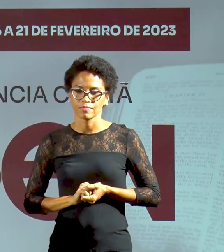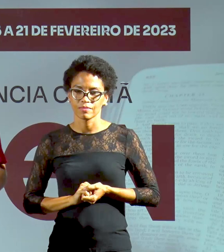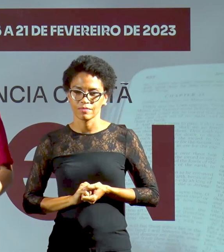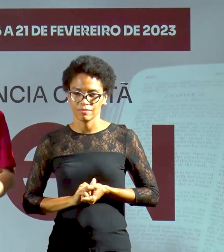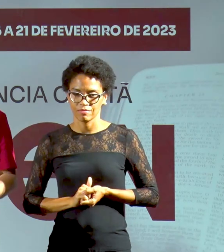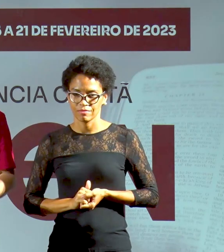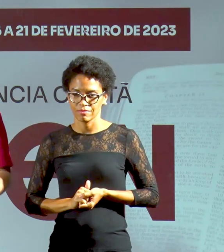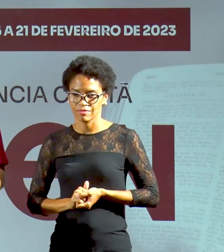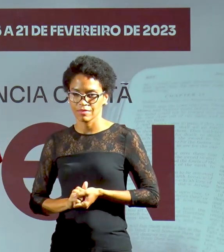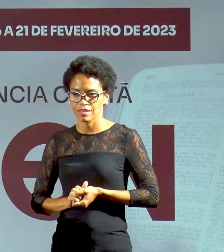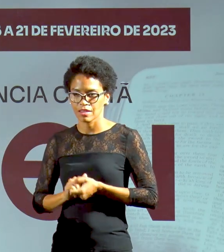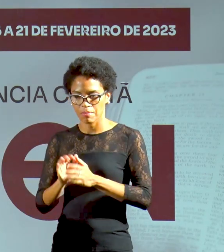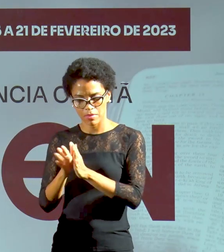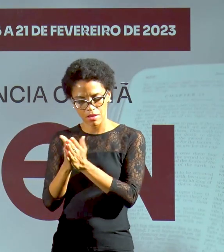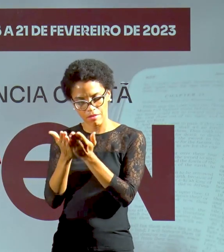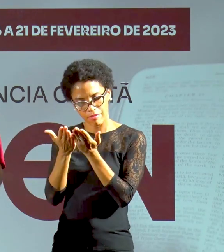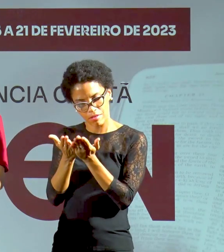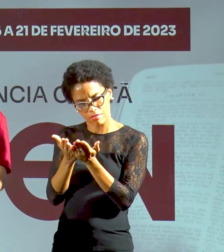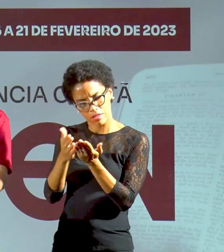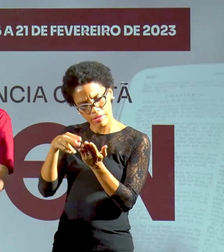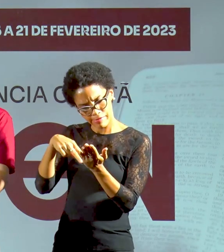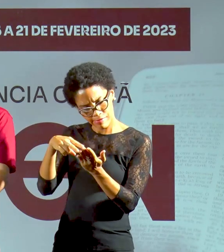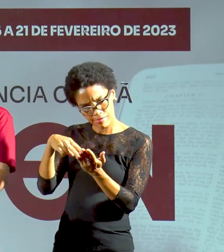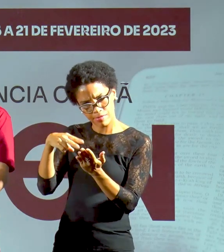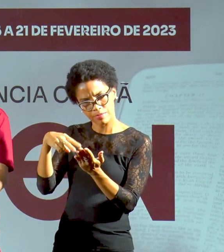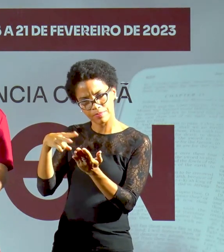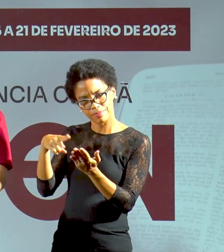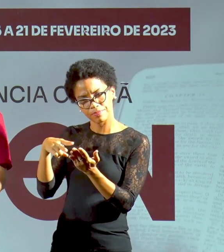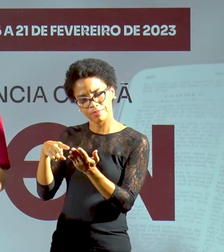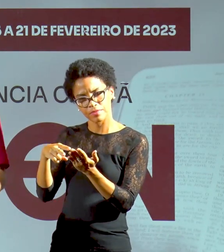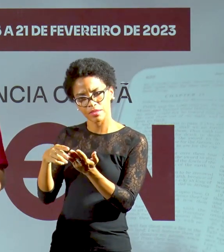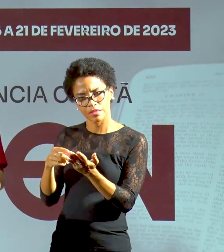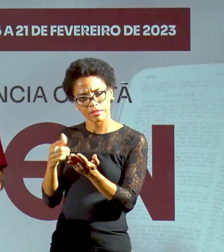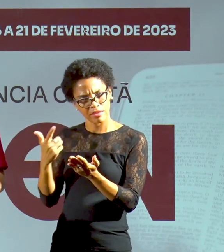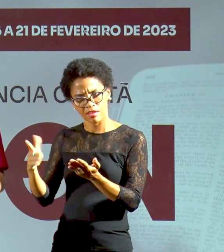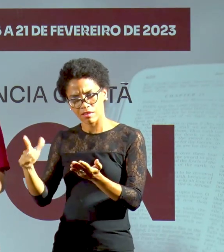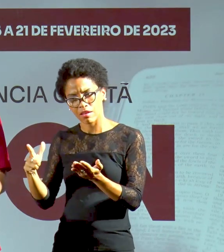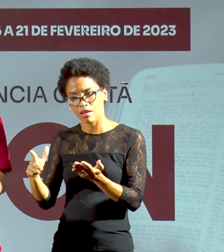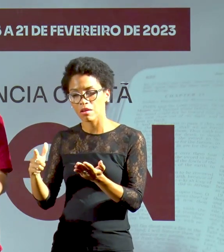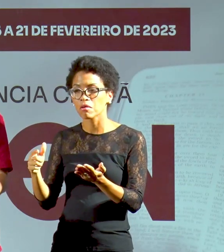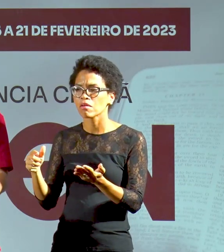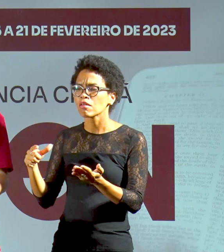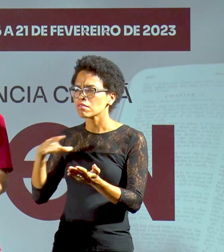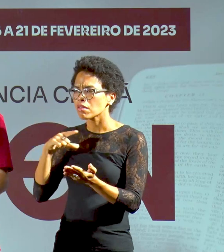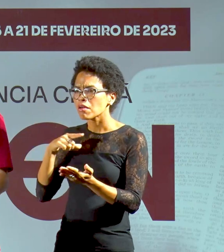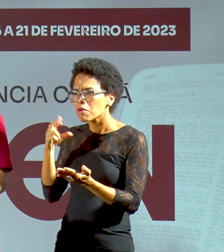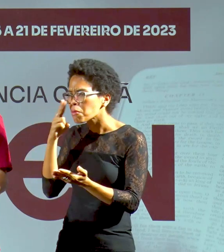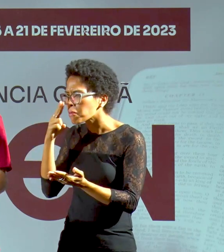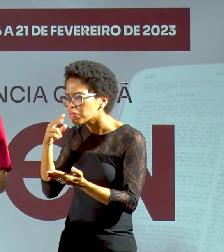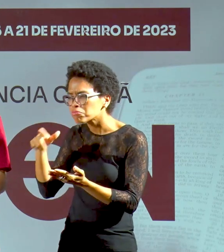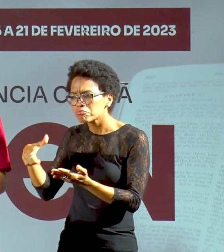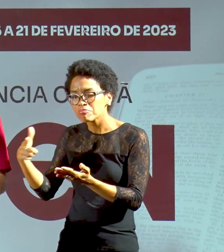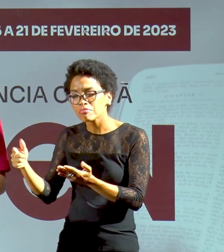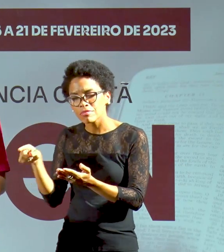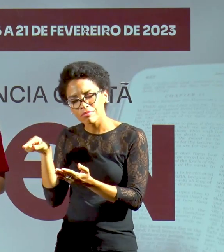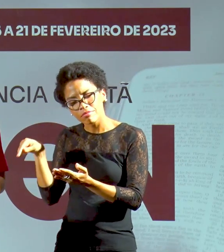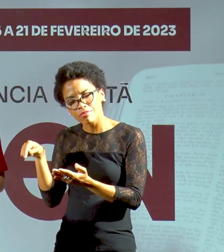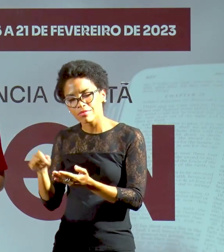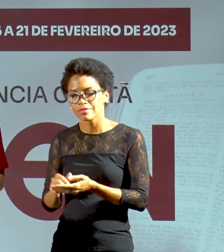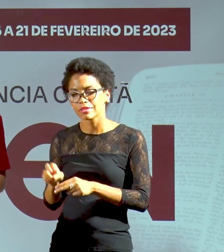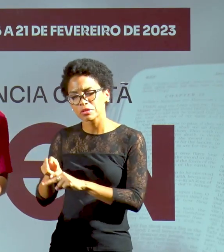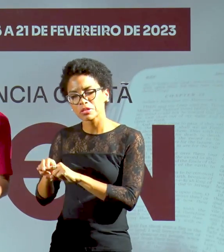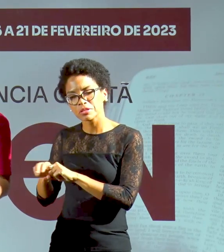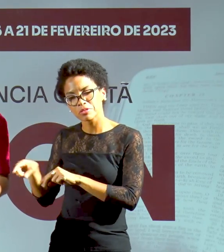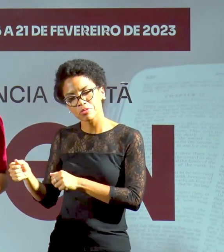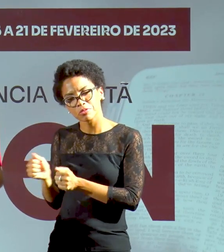abra isso a Bíblia se você tá sem Olha aí do lado deve ter um crente do seu lado olha a dele